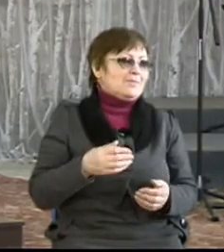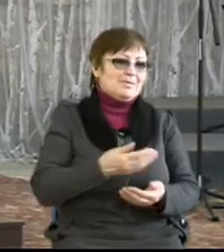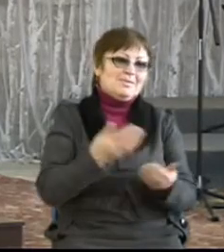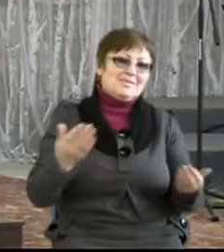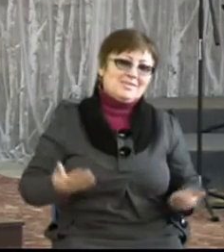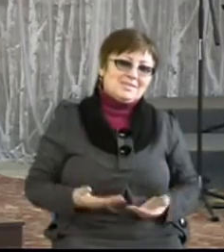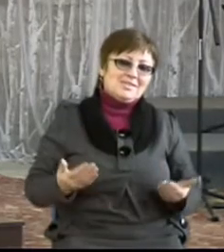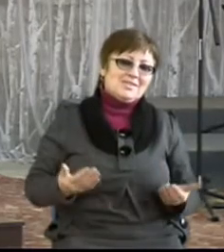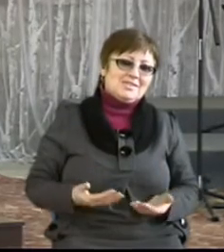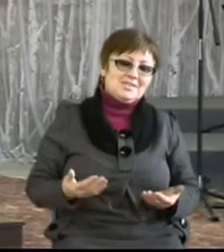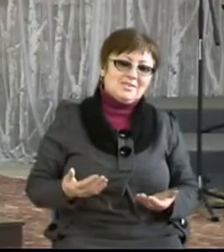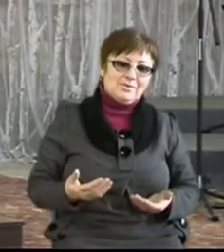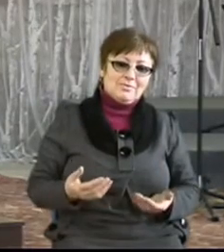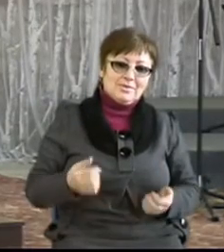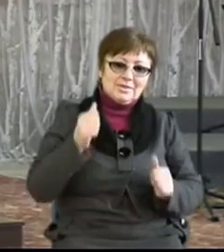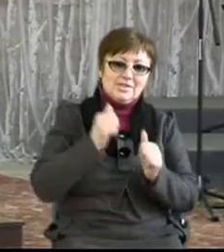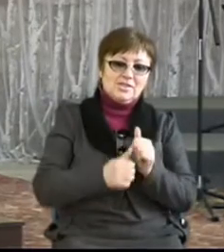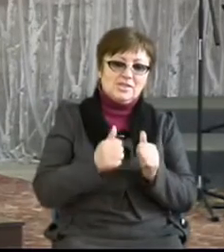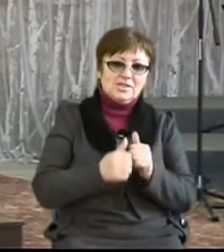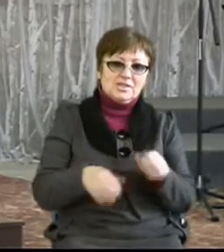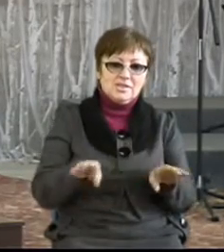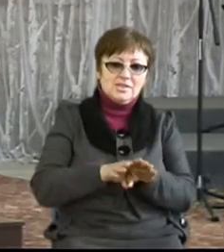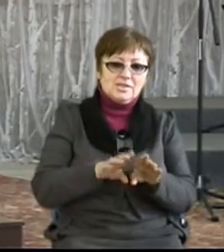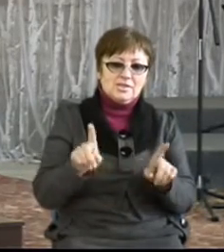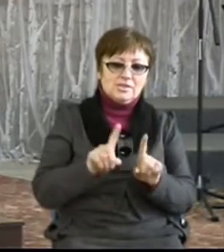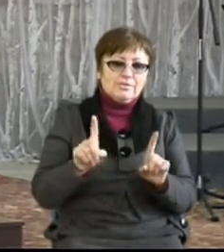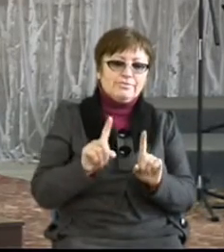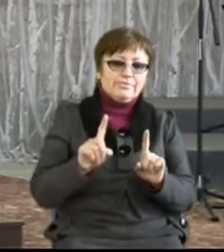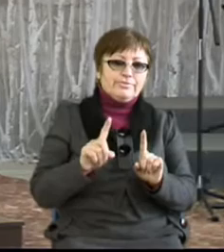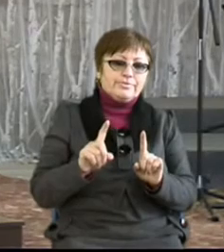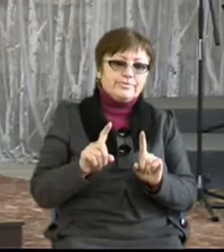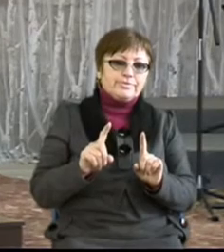жизни живем часто таким образом, что,